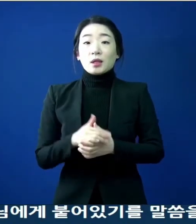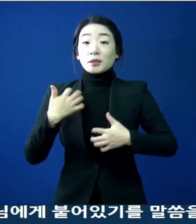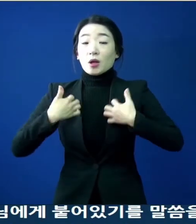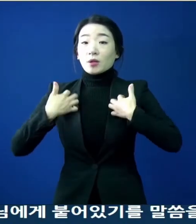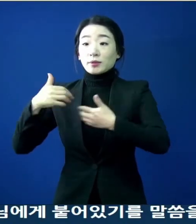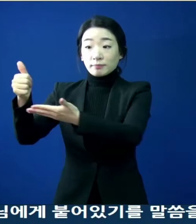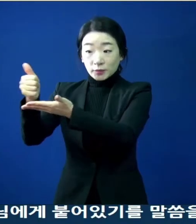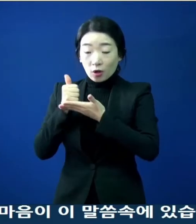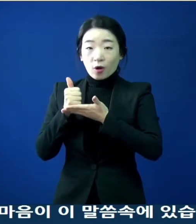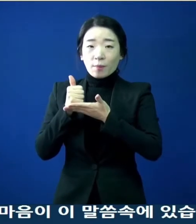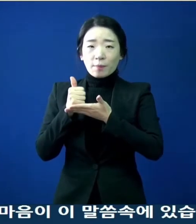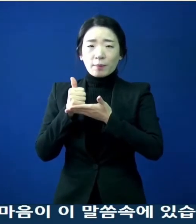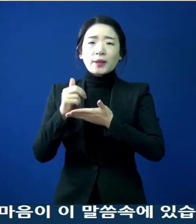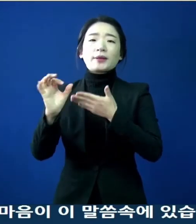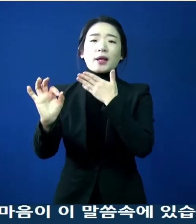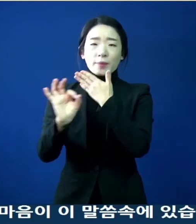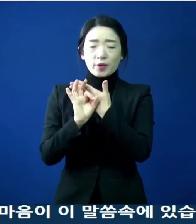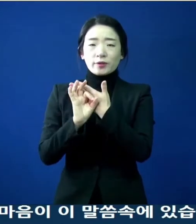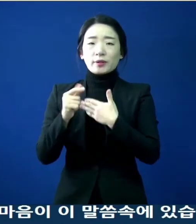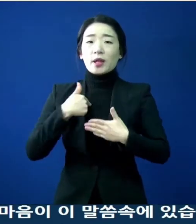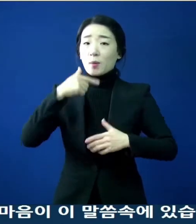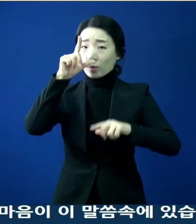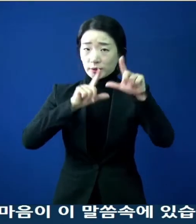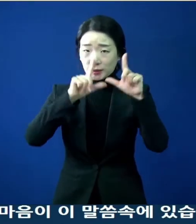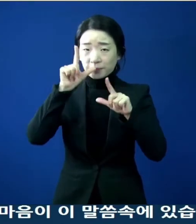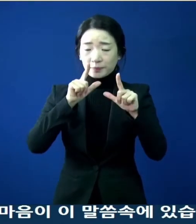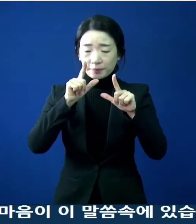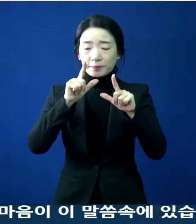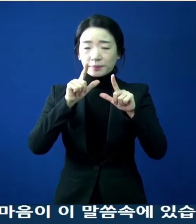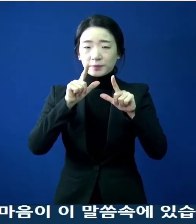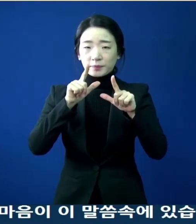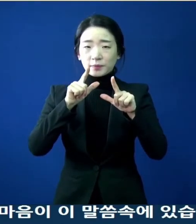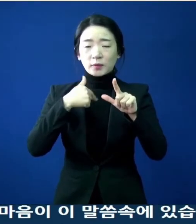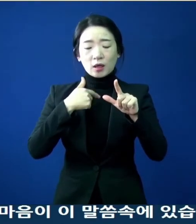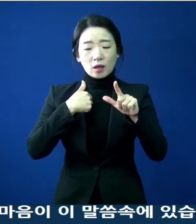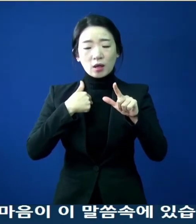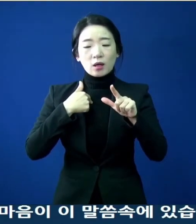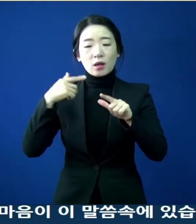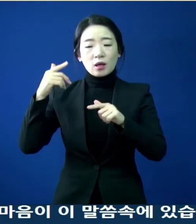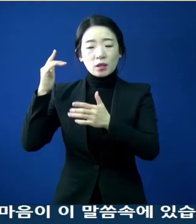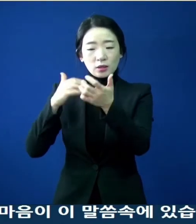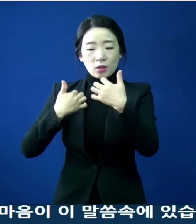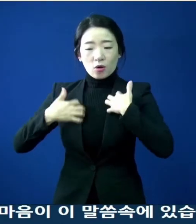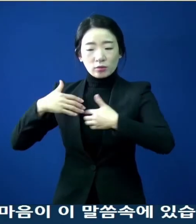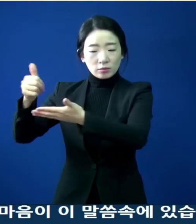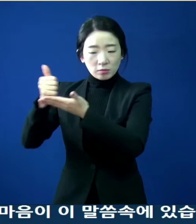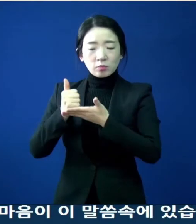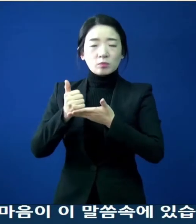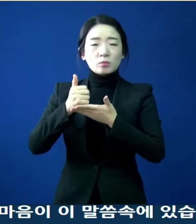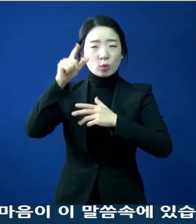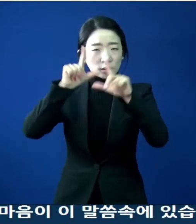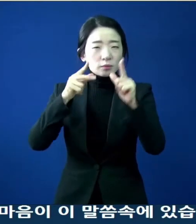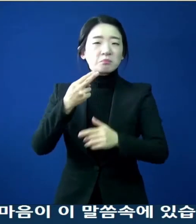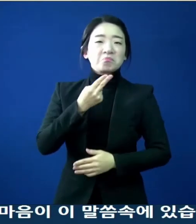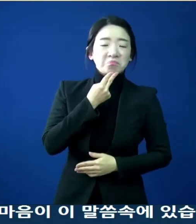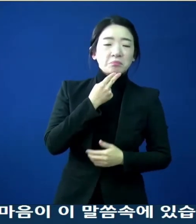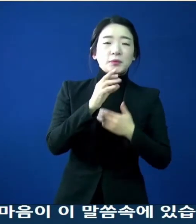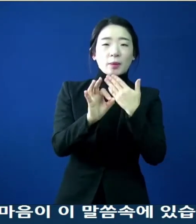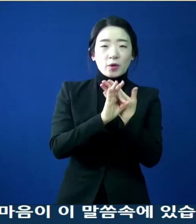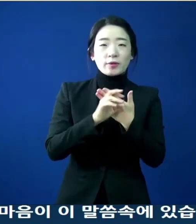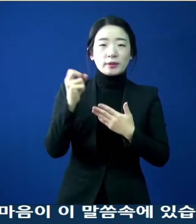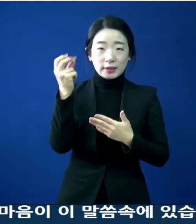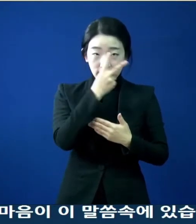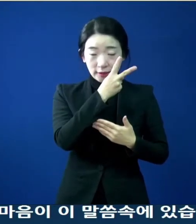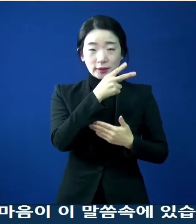의미를 잃어버리고 잊어버리고 살고 있다면 이번 대강절이 그것을 회복하는 복된 시간이 될 수 있기를